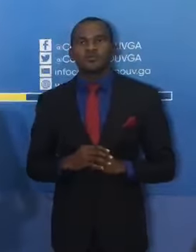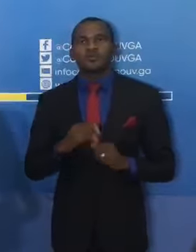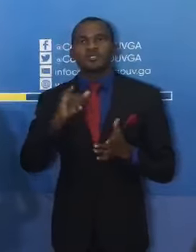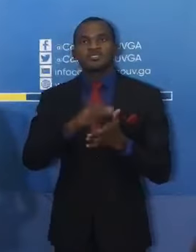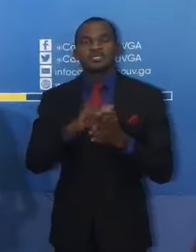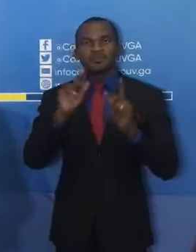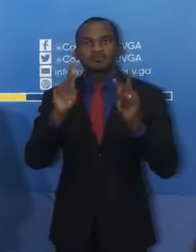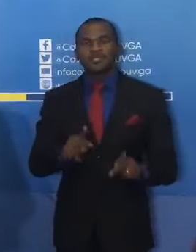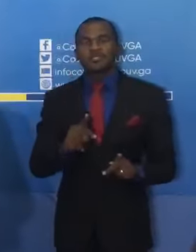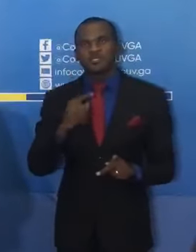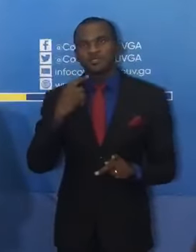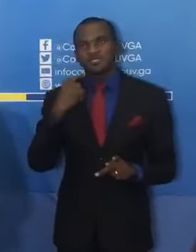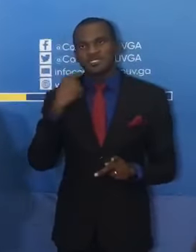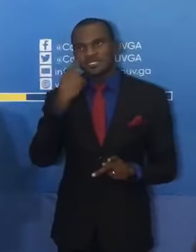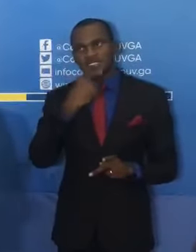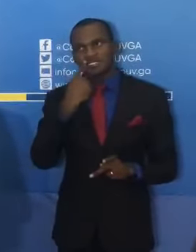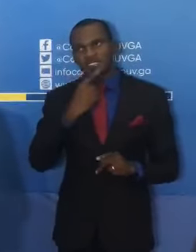personnes